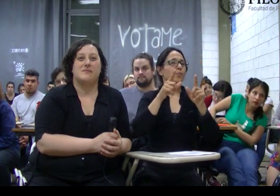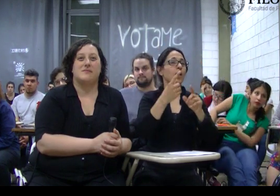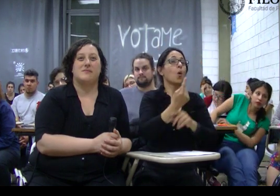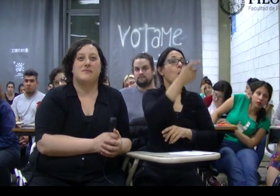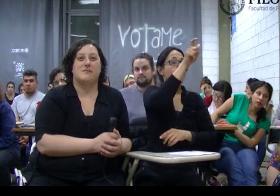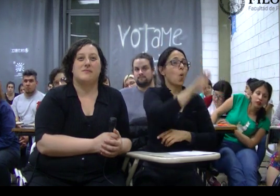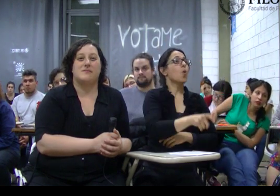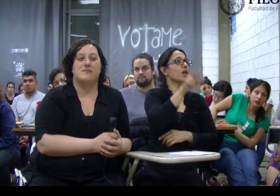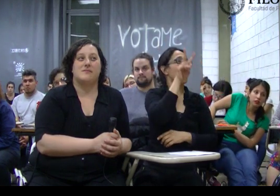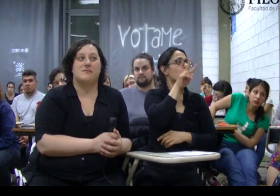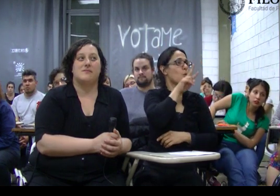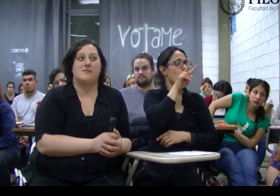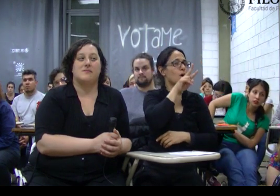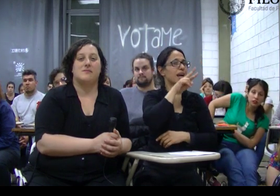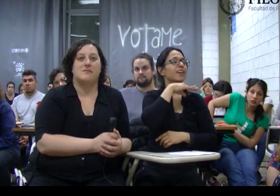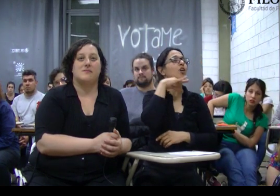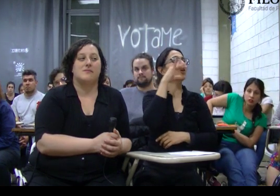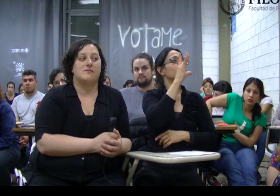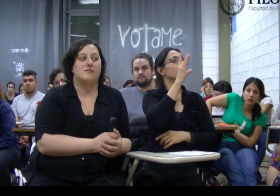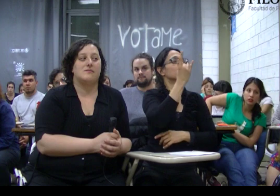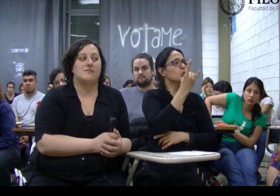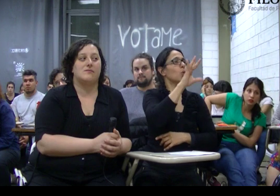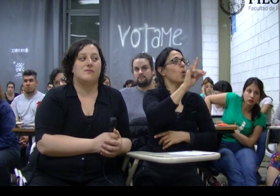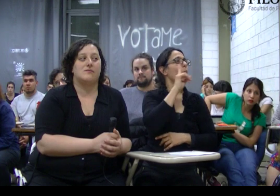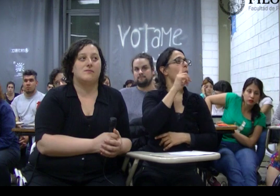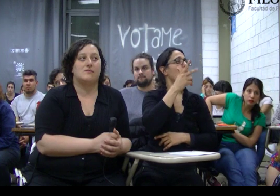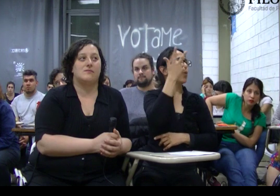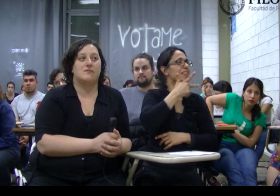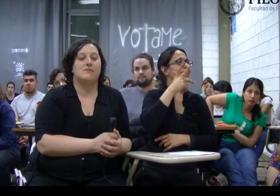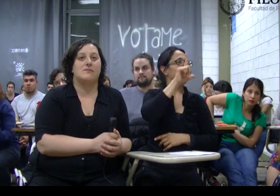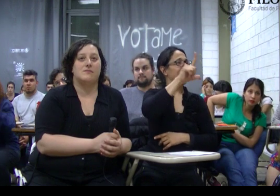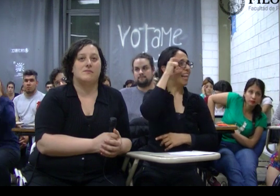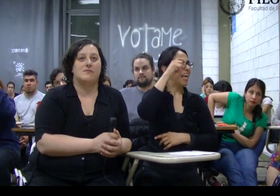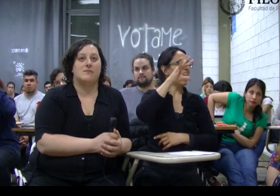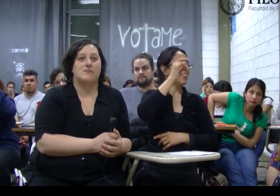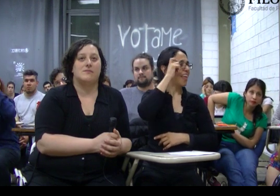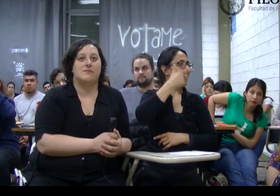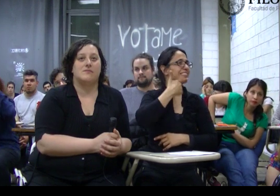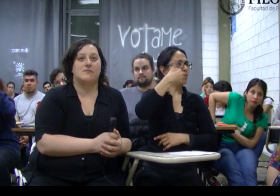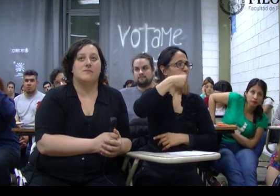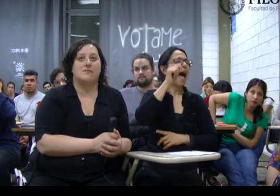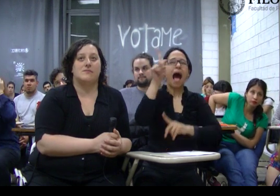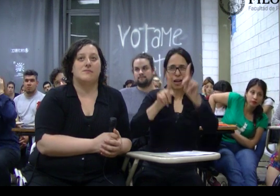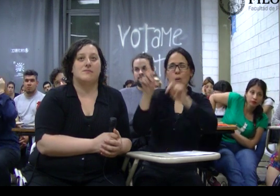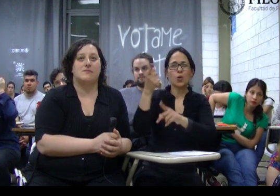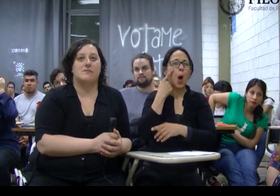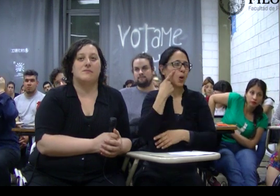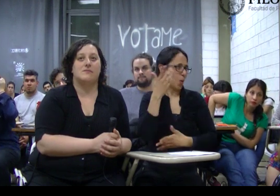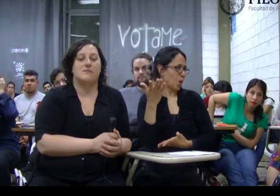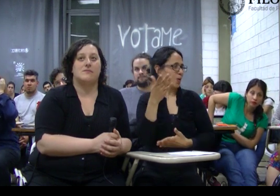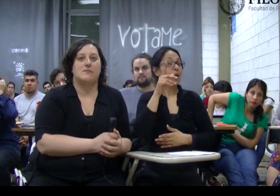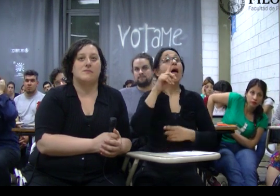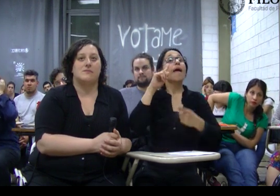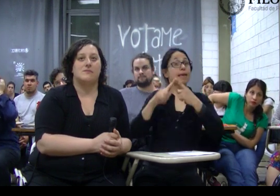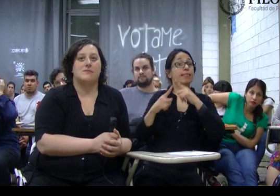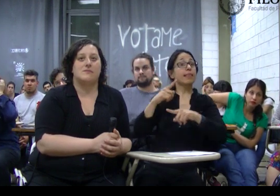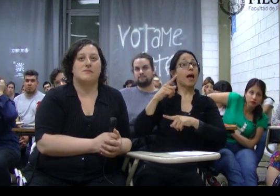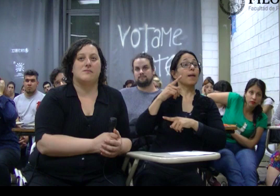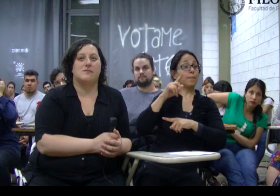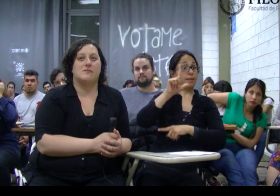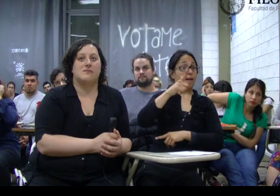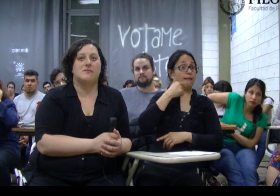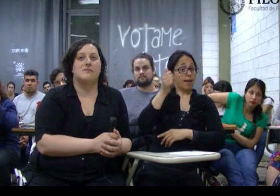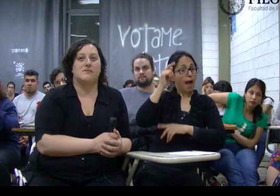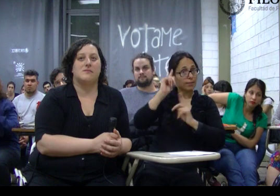especialista que Judith Meresman, seguramente algunos de ustedes la conocen, un intérprete de lengua de señas y el equipo